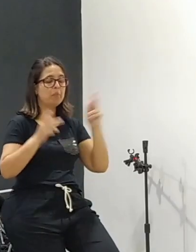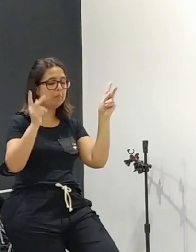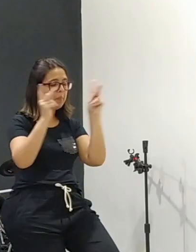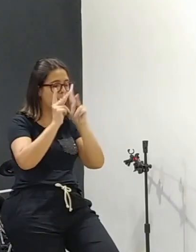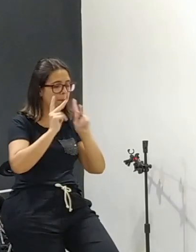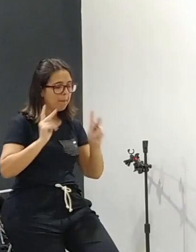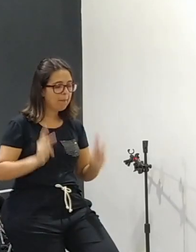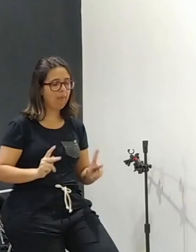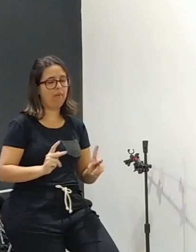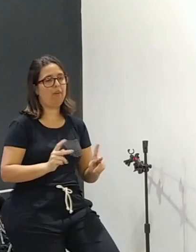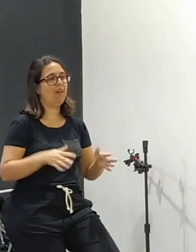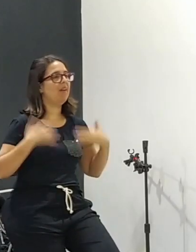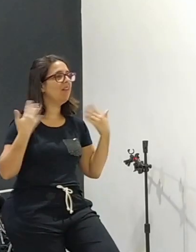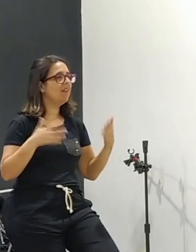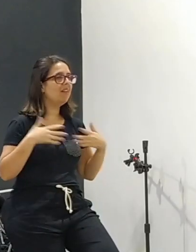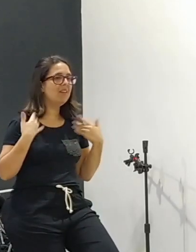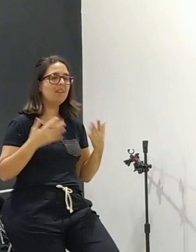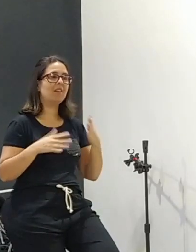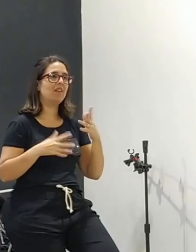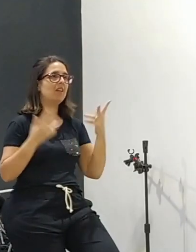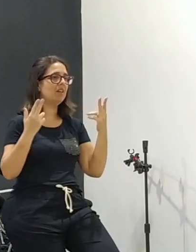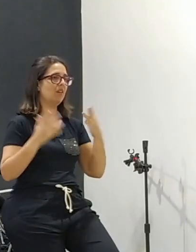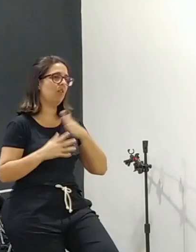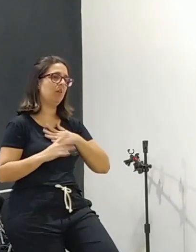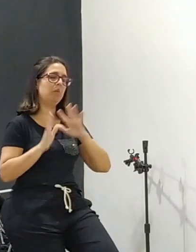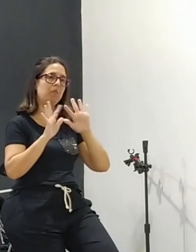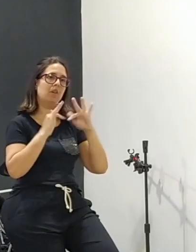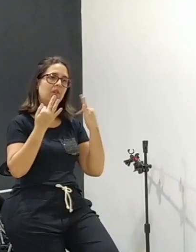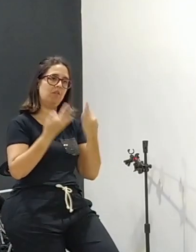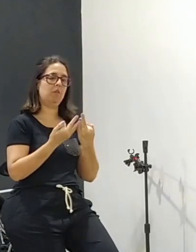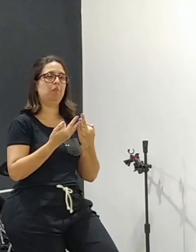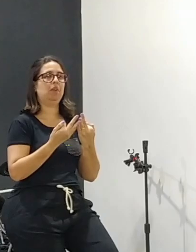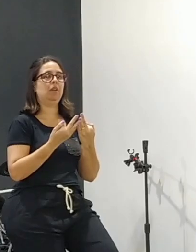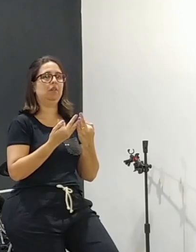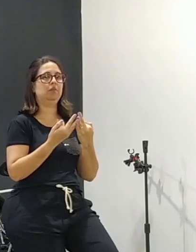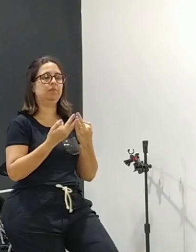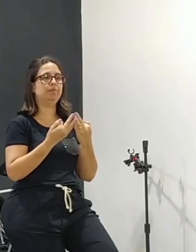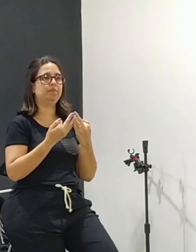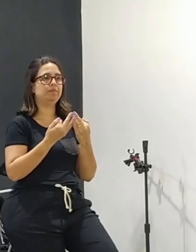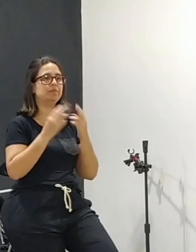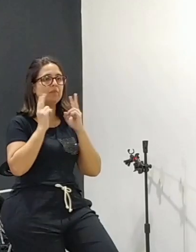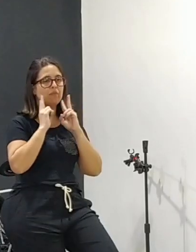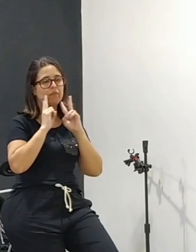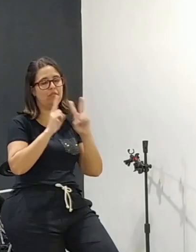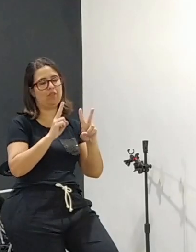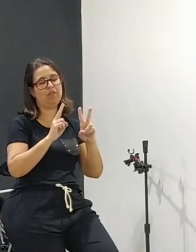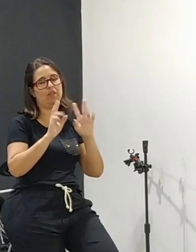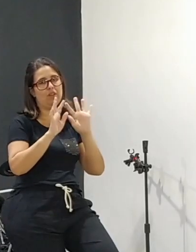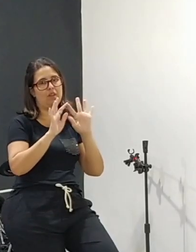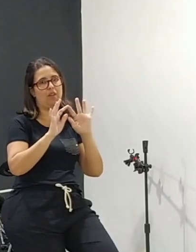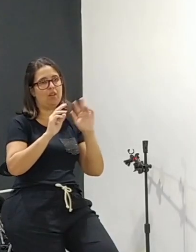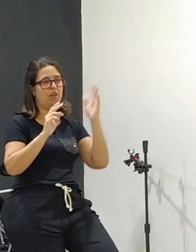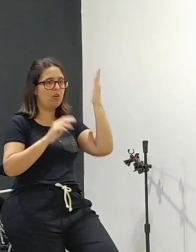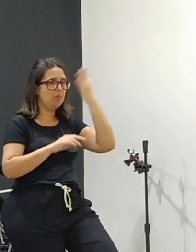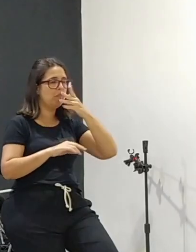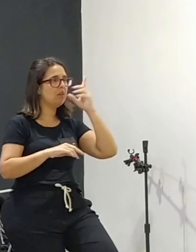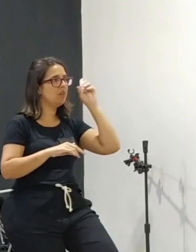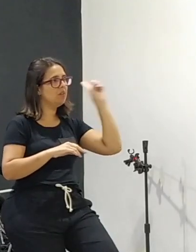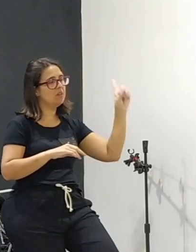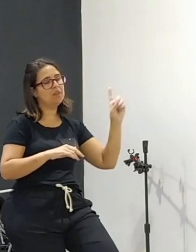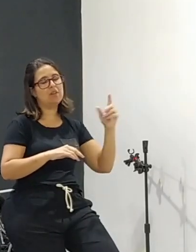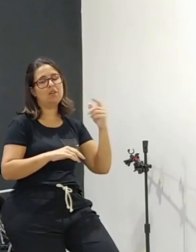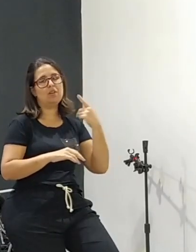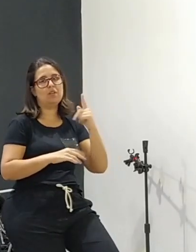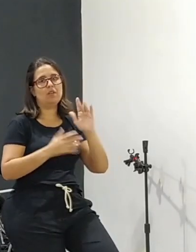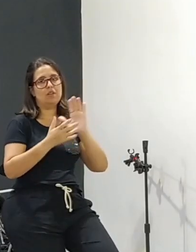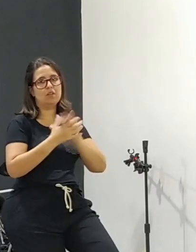ver a sua família restaurada como a minha foi, né? Eu quero ver, né, a presença de Deus no teu lar, no teu casamento, na vida dos